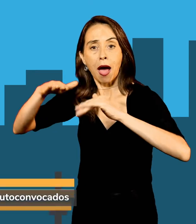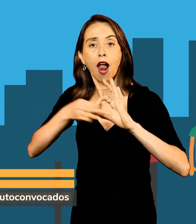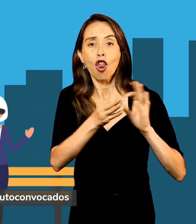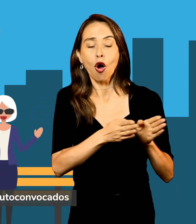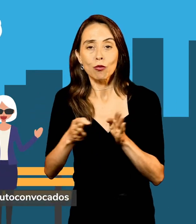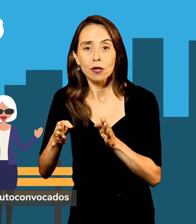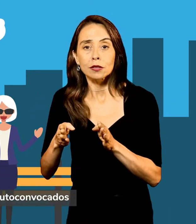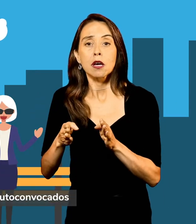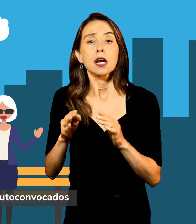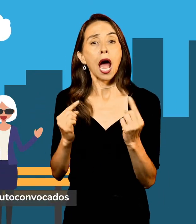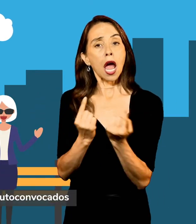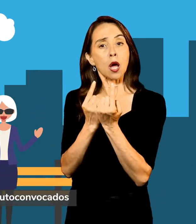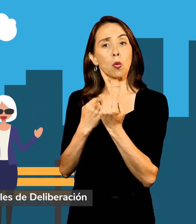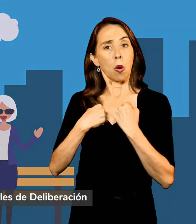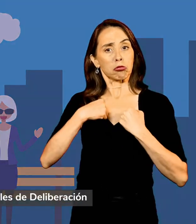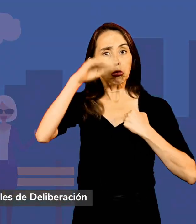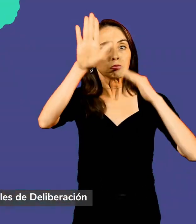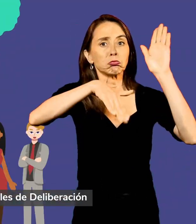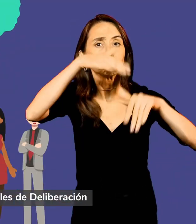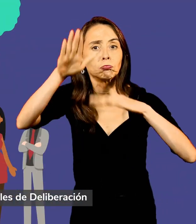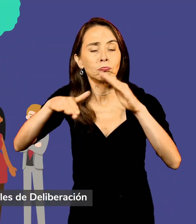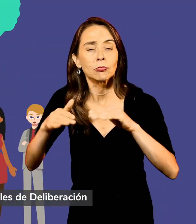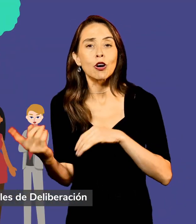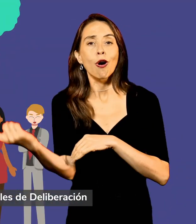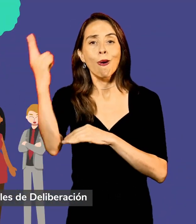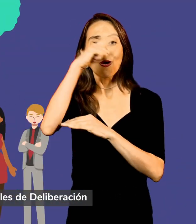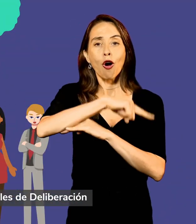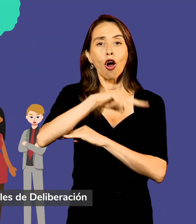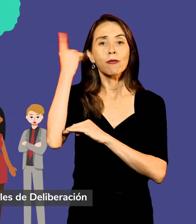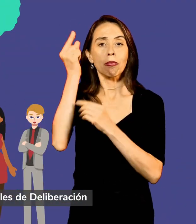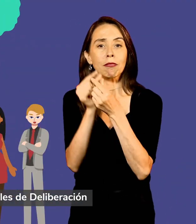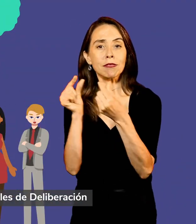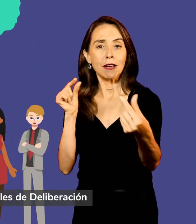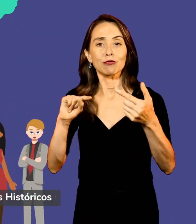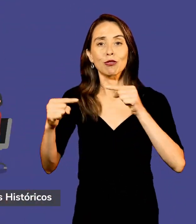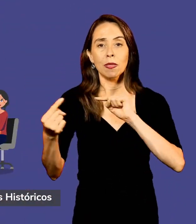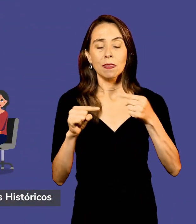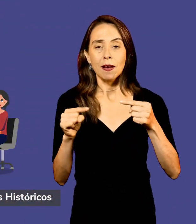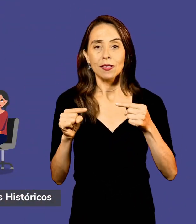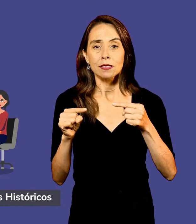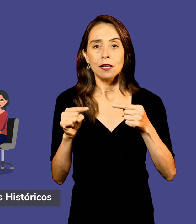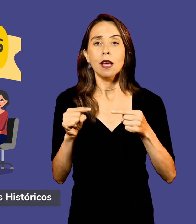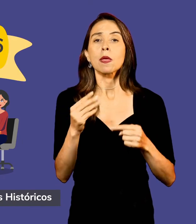autoconvocados, las Jornadas Nacionales de Deliberación y los cabildos históricos.